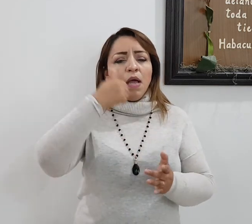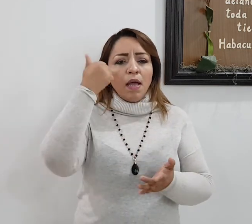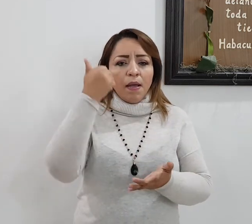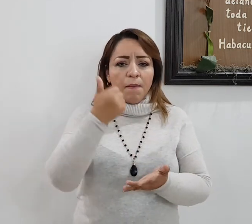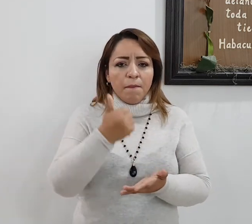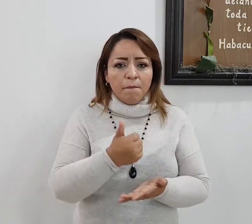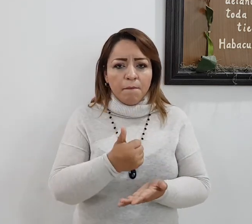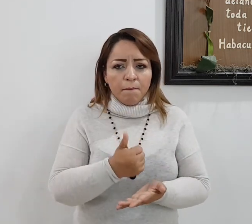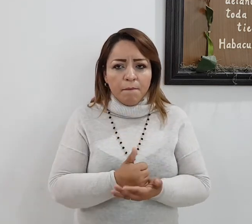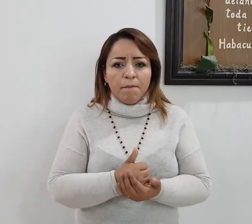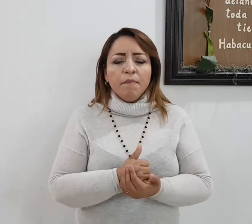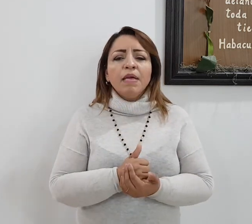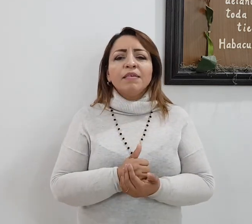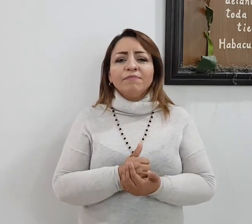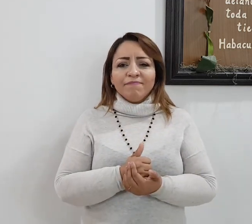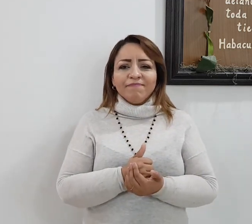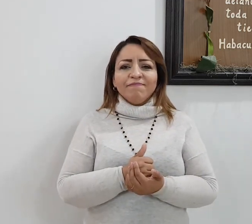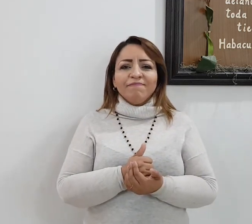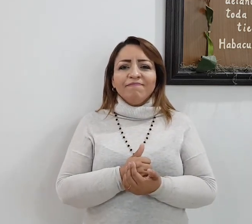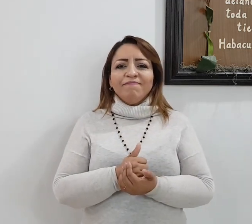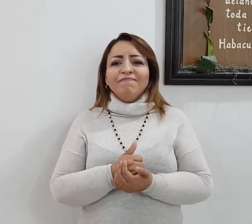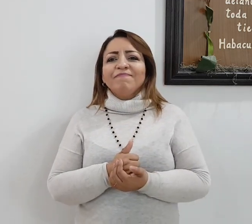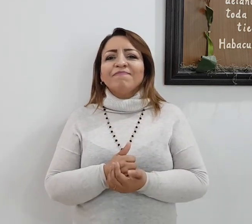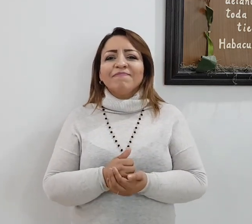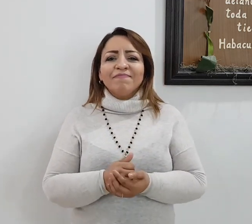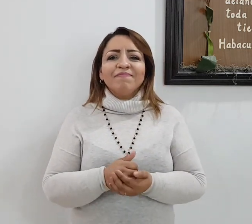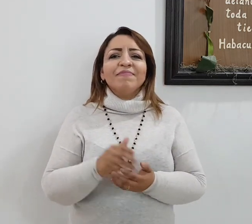quiero todos los días no vivir un día sin al